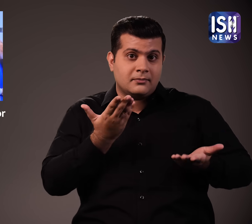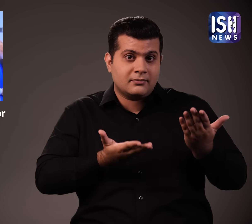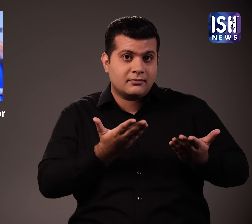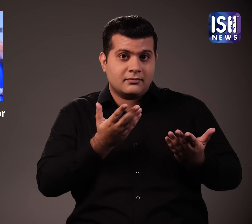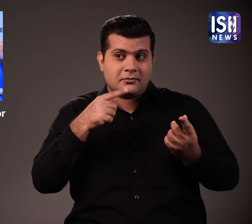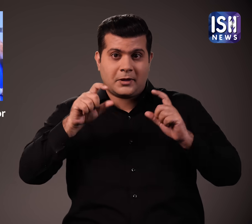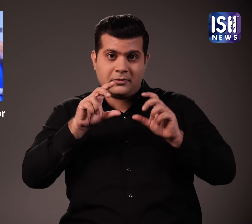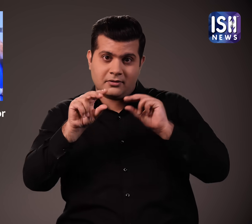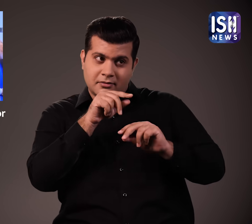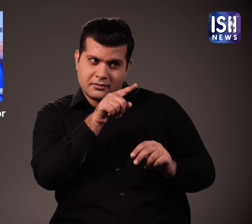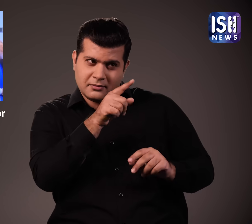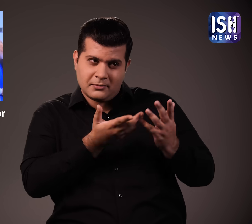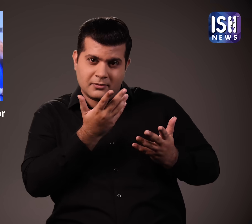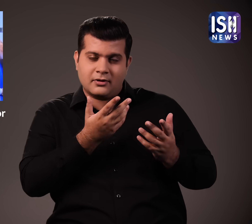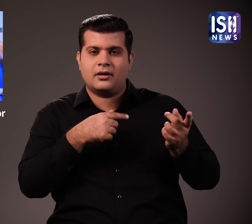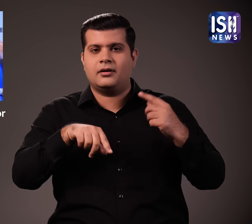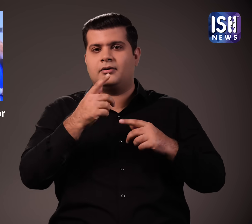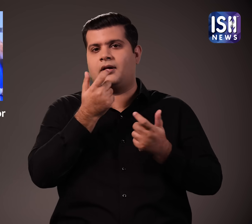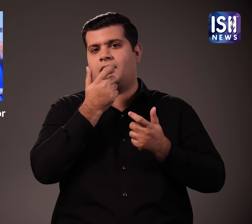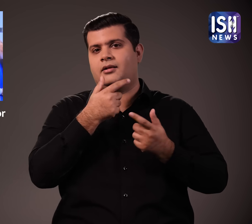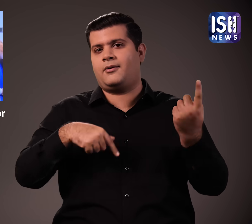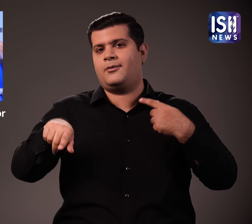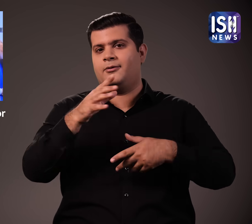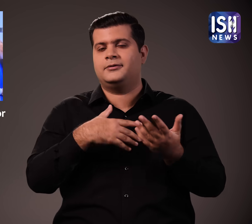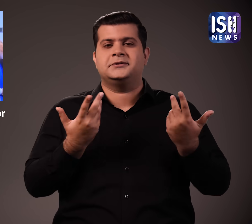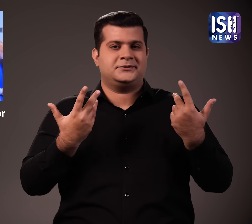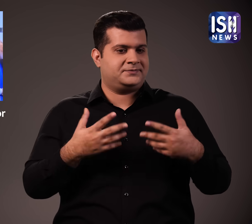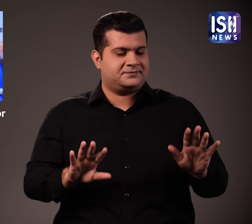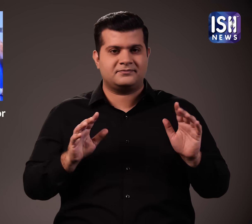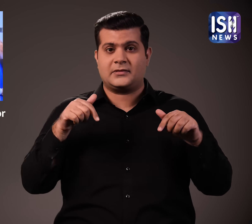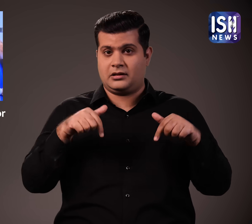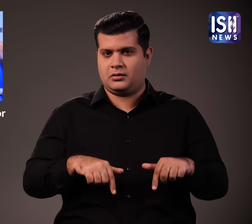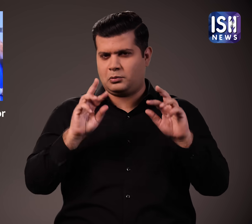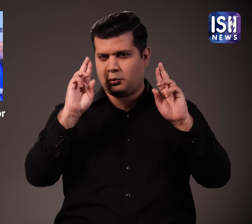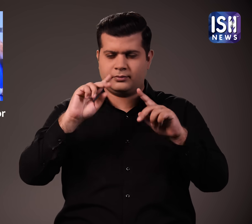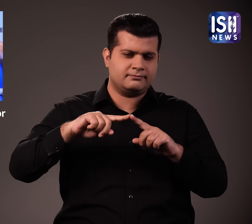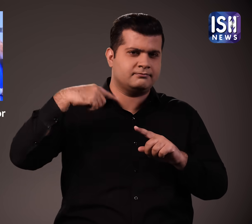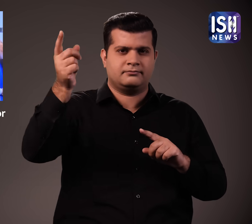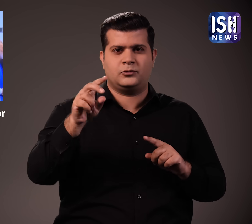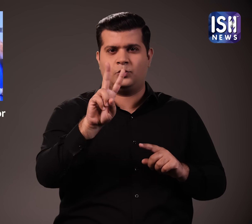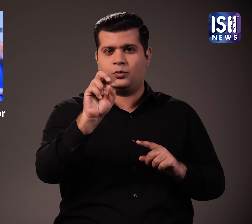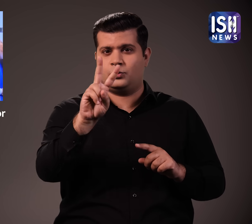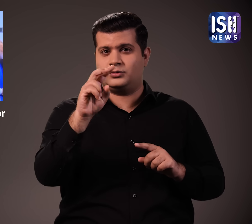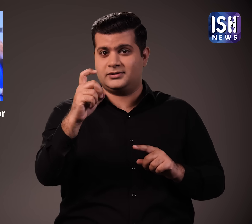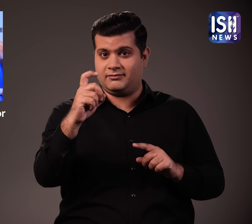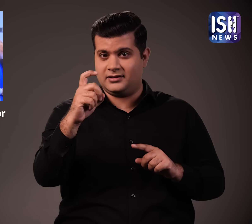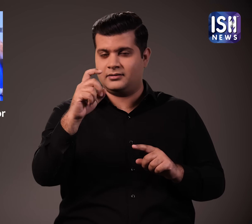क्या मज़्यदार घटना है खेर हमें उमीद है कि भारत अपनी ट्रेनिंग और मेहनत से